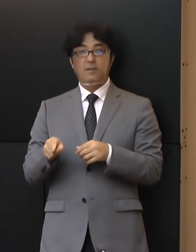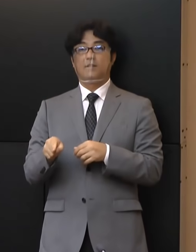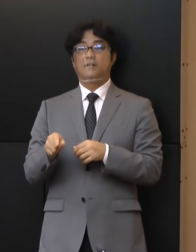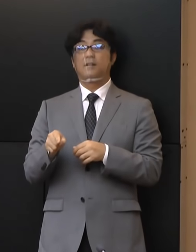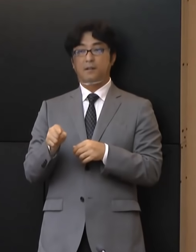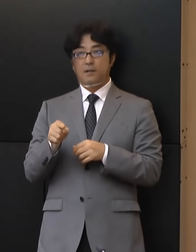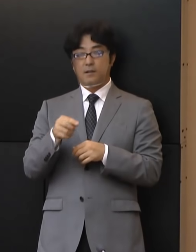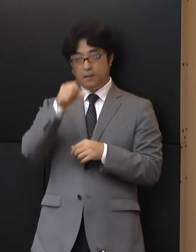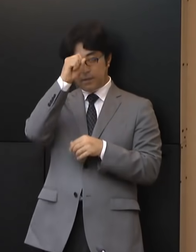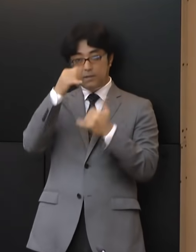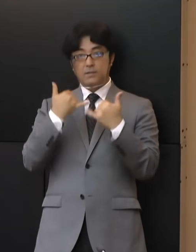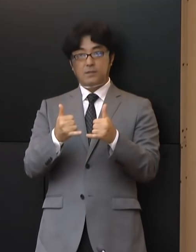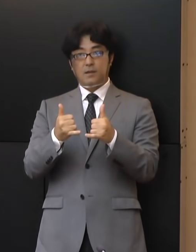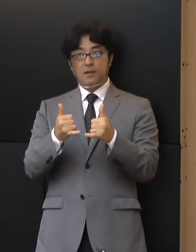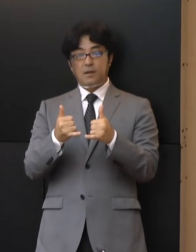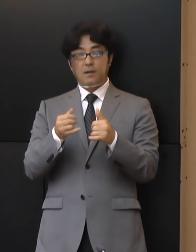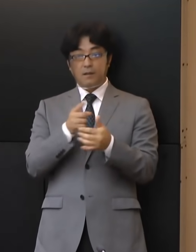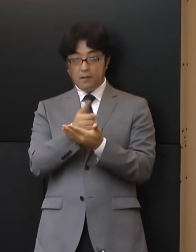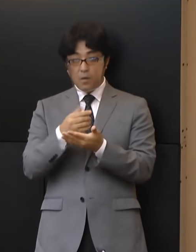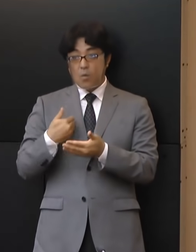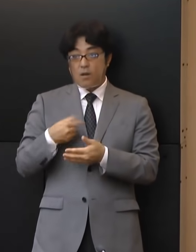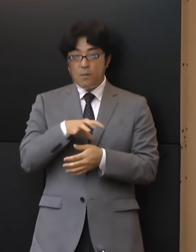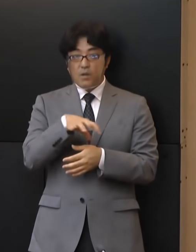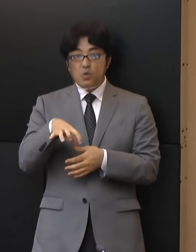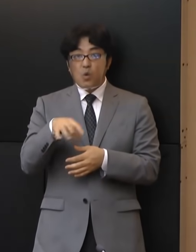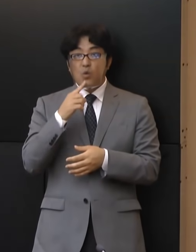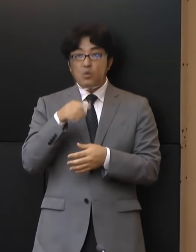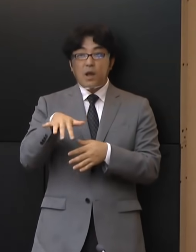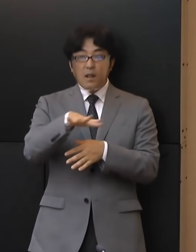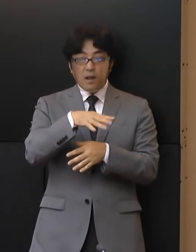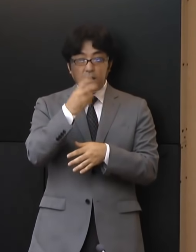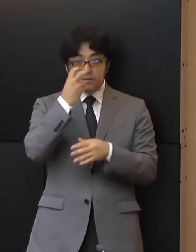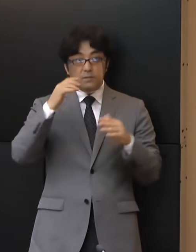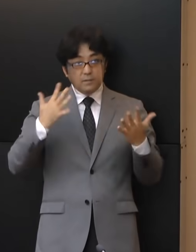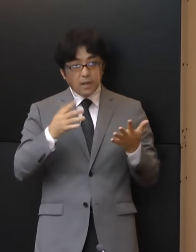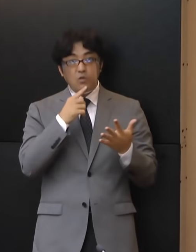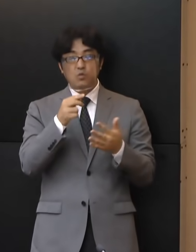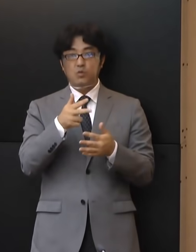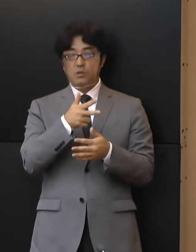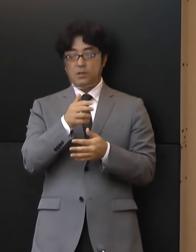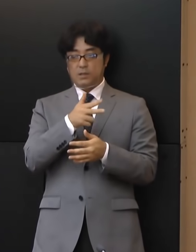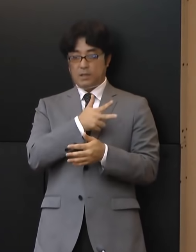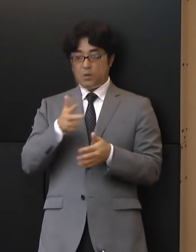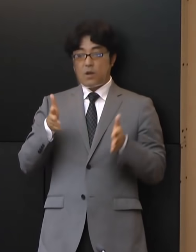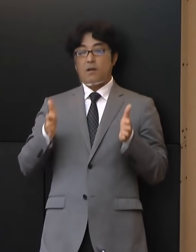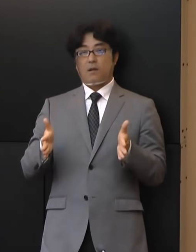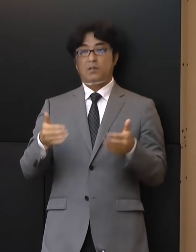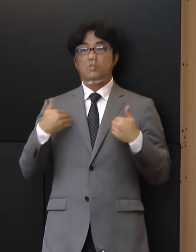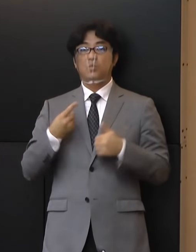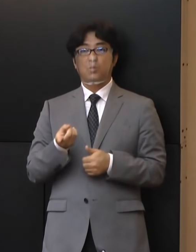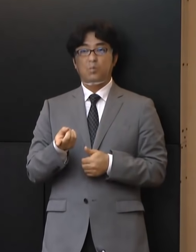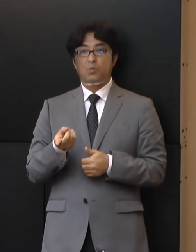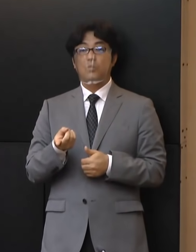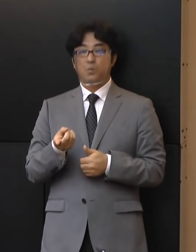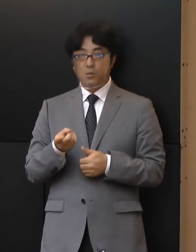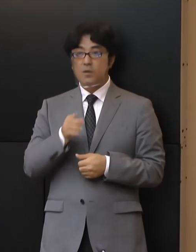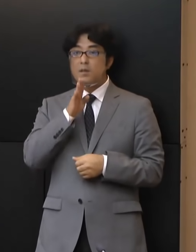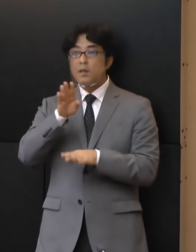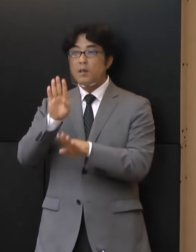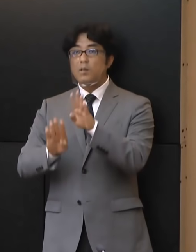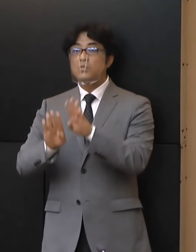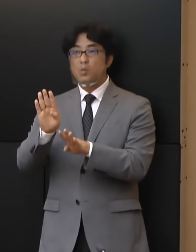患者が少なくとも7日間、確認されていないということです。でこれ今現時点